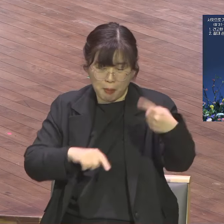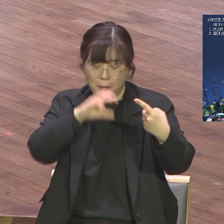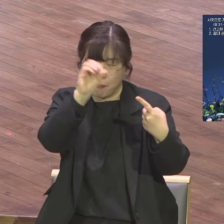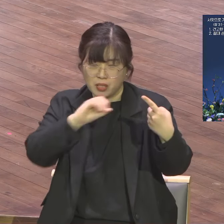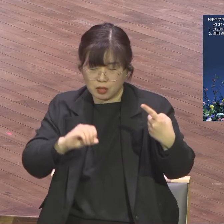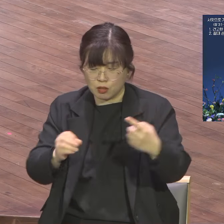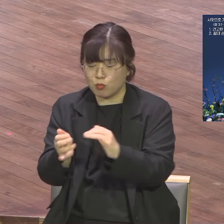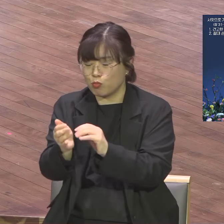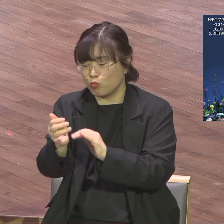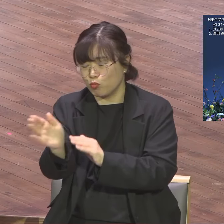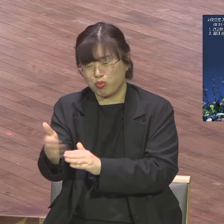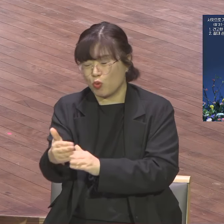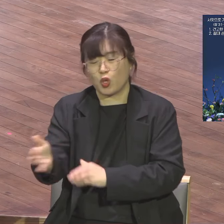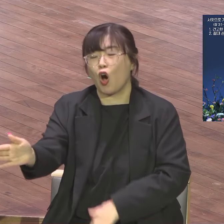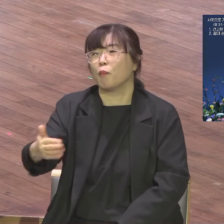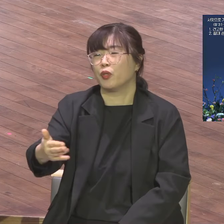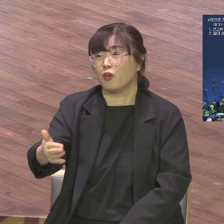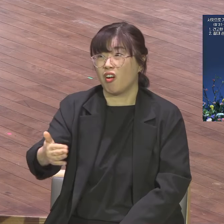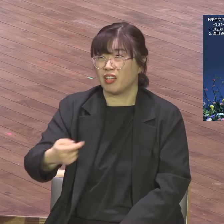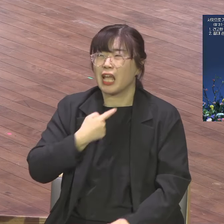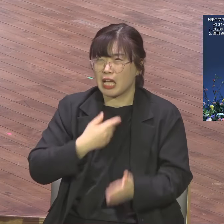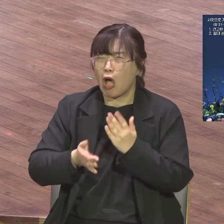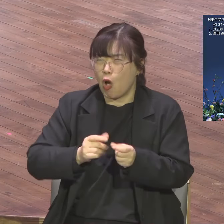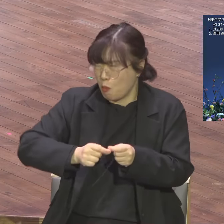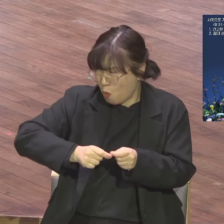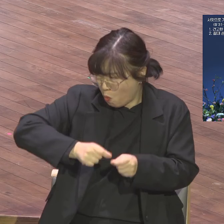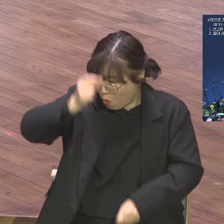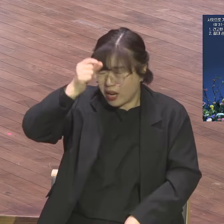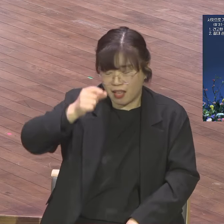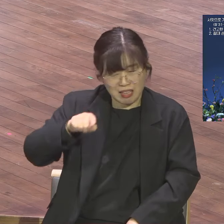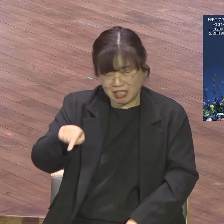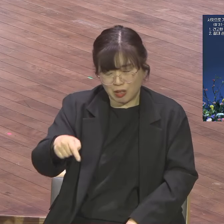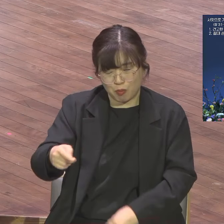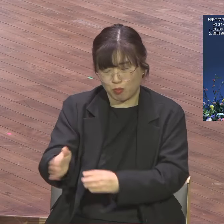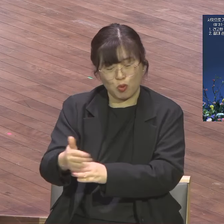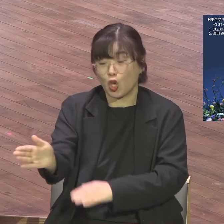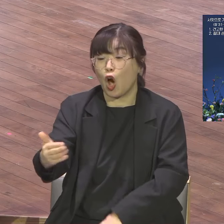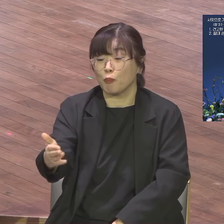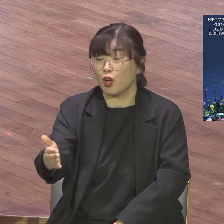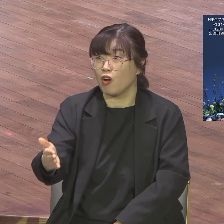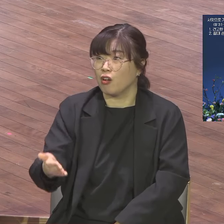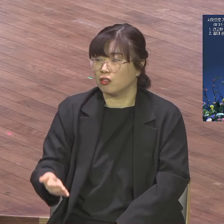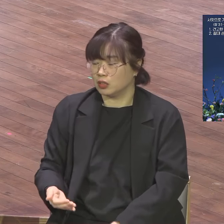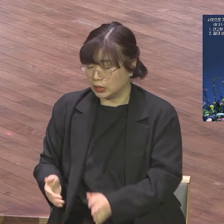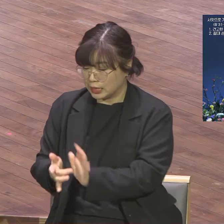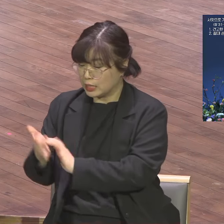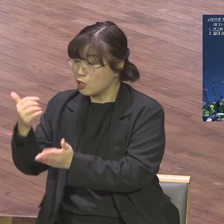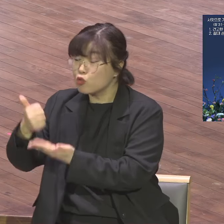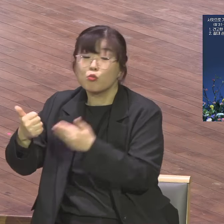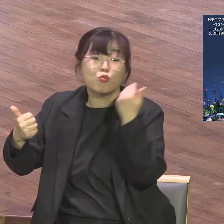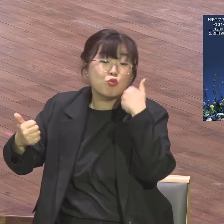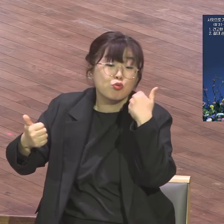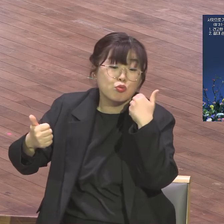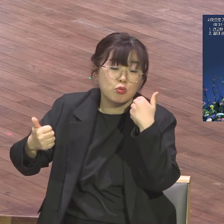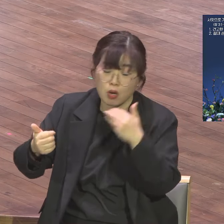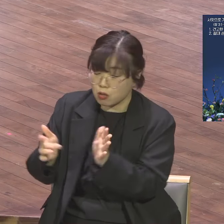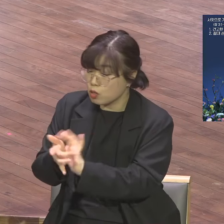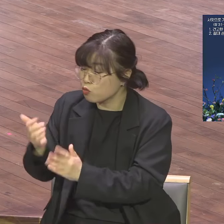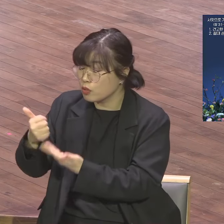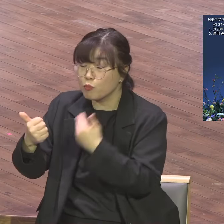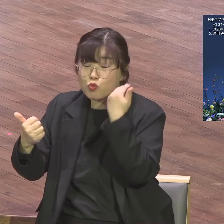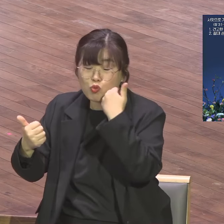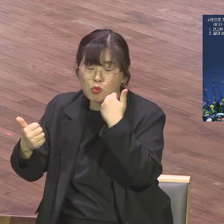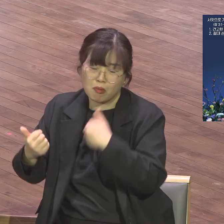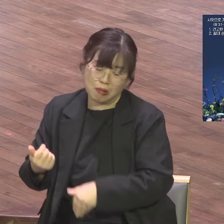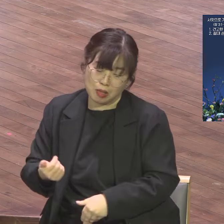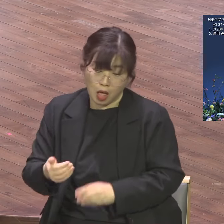인간적으로 봤을 때 예수님은 목수 출신이에요. 예수님은 고기 잡은 적 없어요. 바다까지